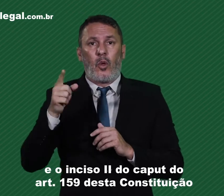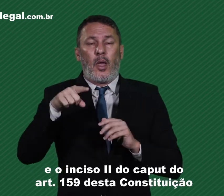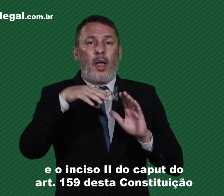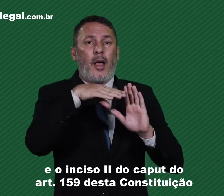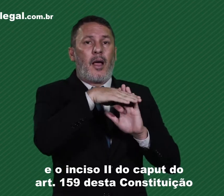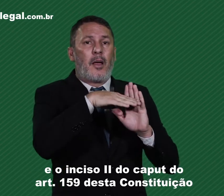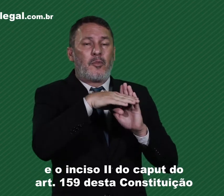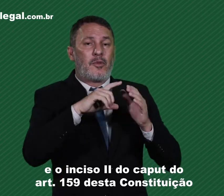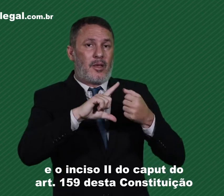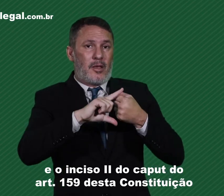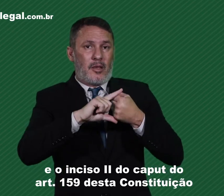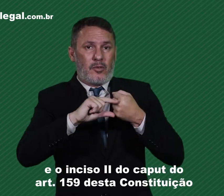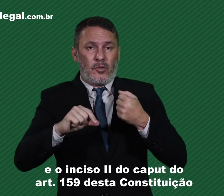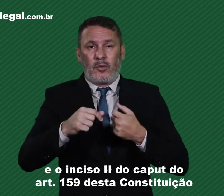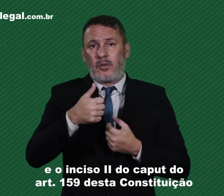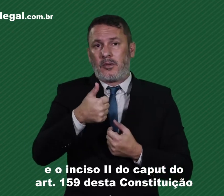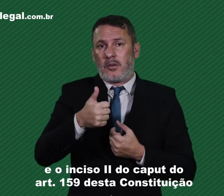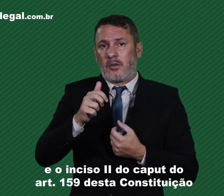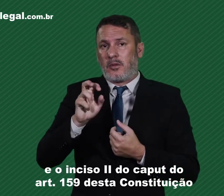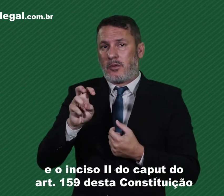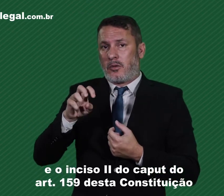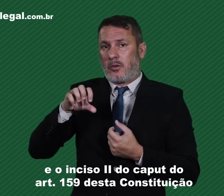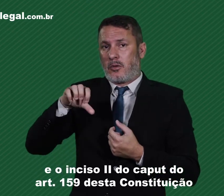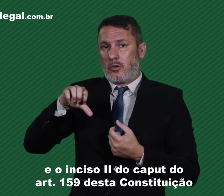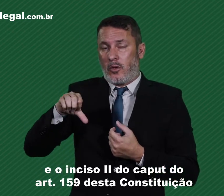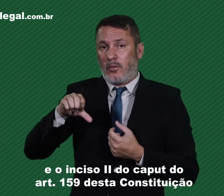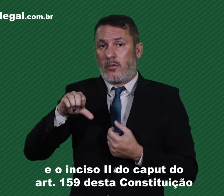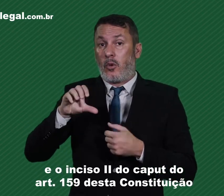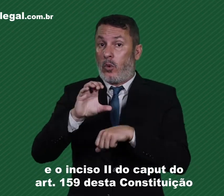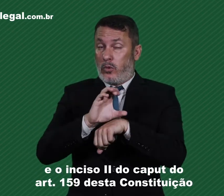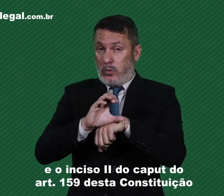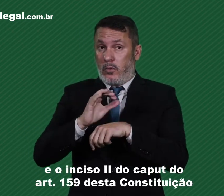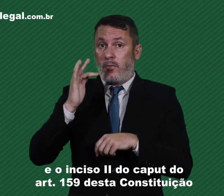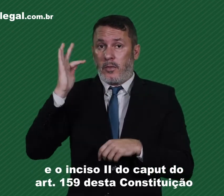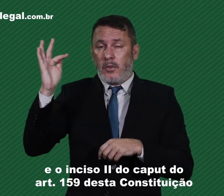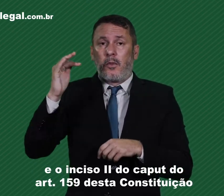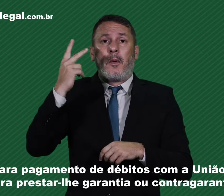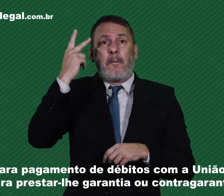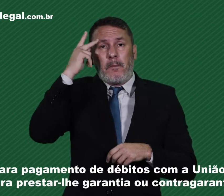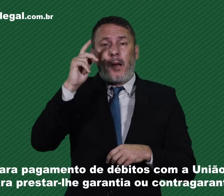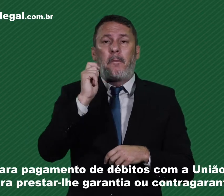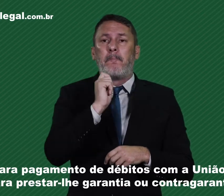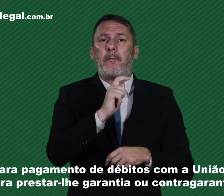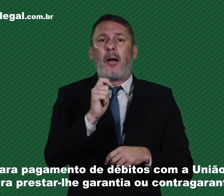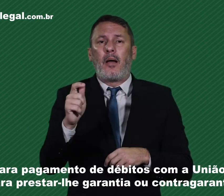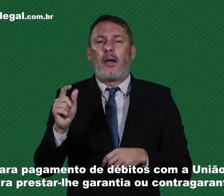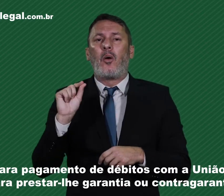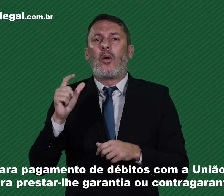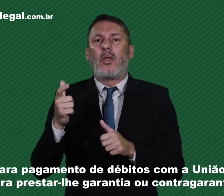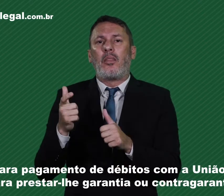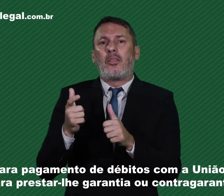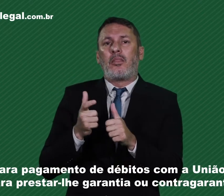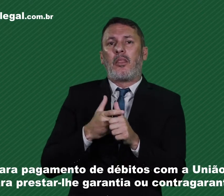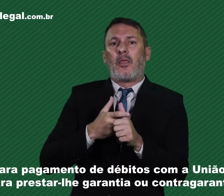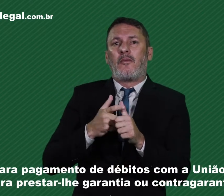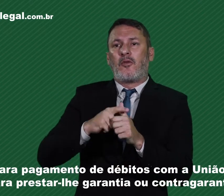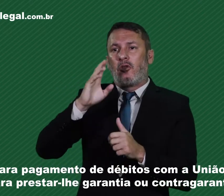2 do caput do artigo 159 desta constituição para pagamento de débitos com a união